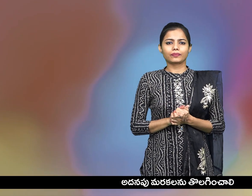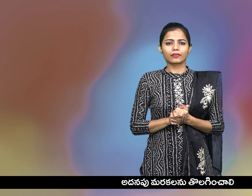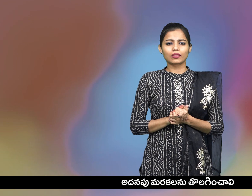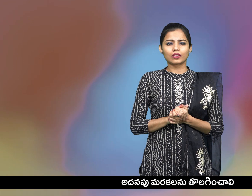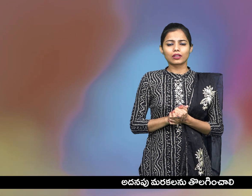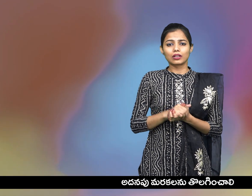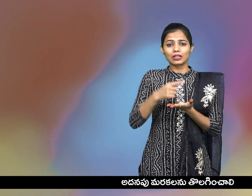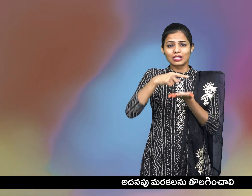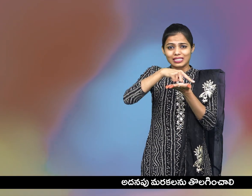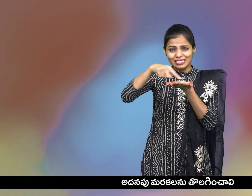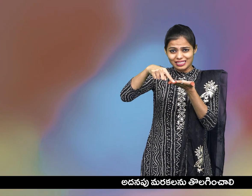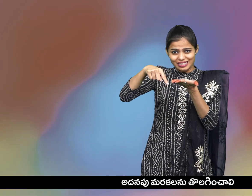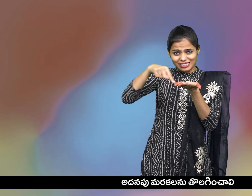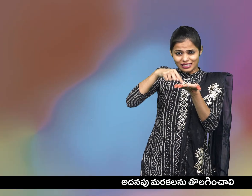అదనపు మరకలను తొలగించాలి.